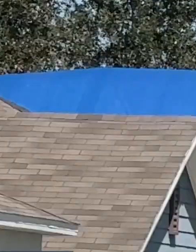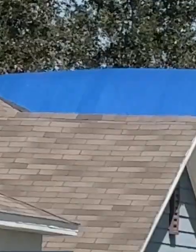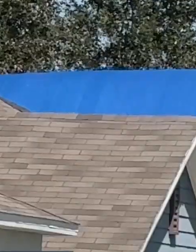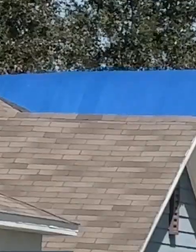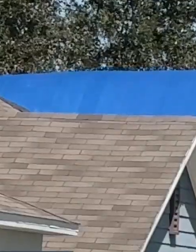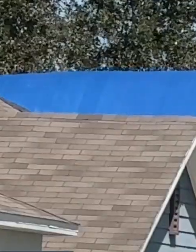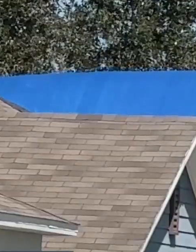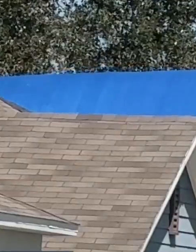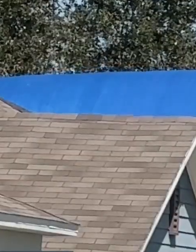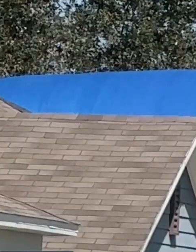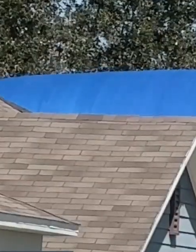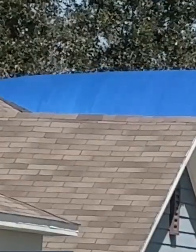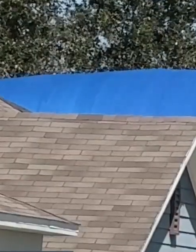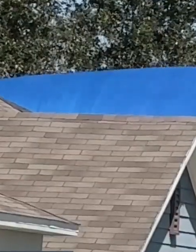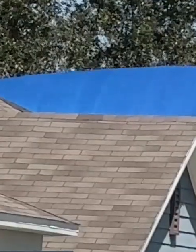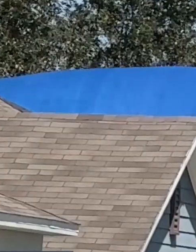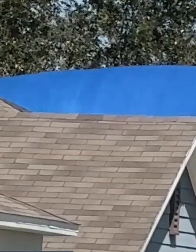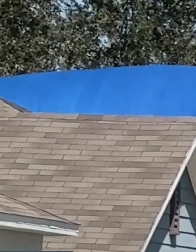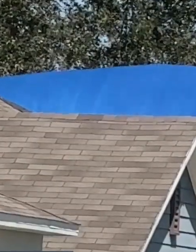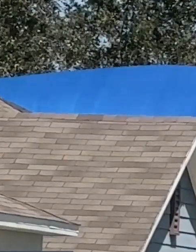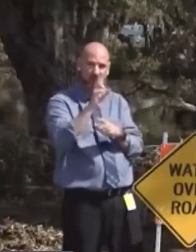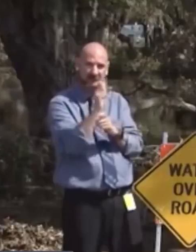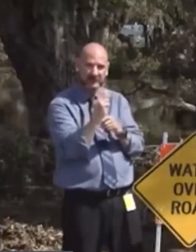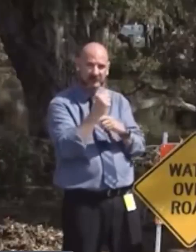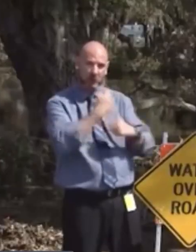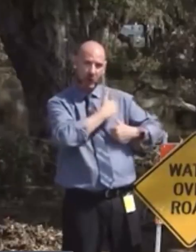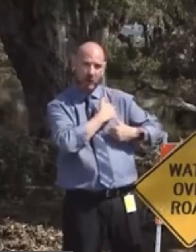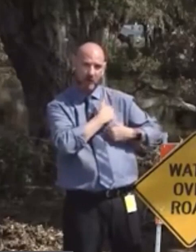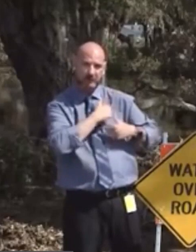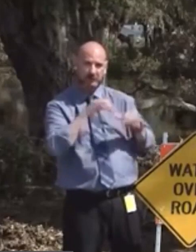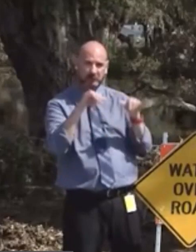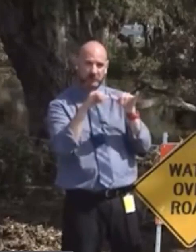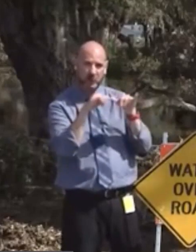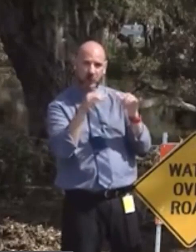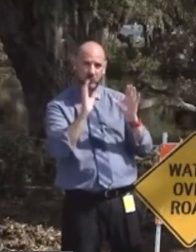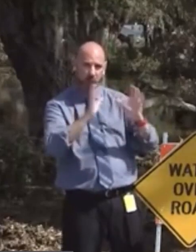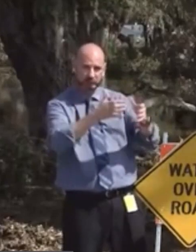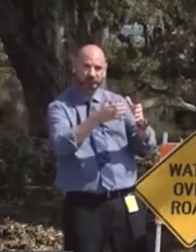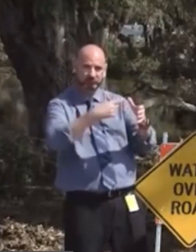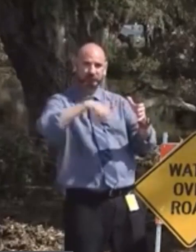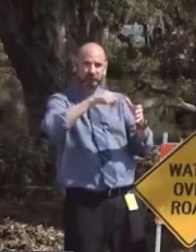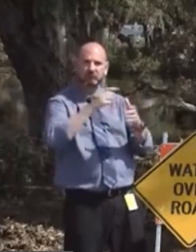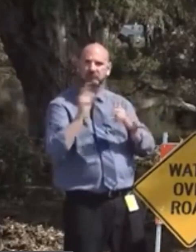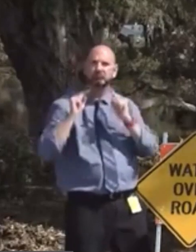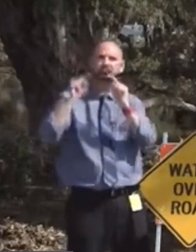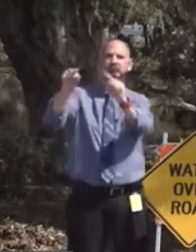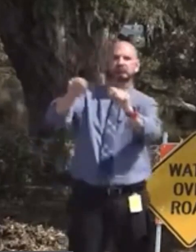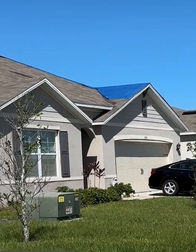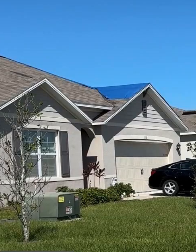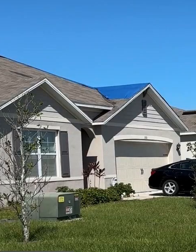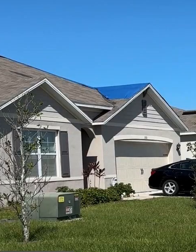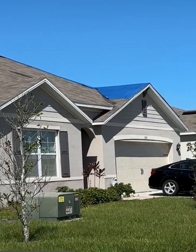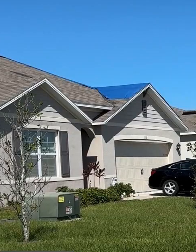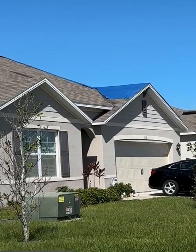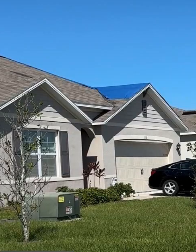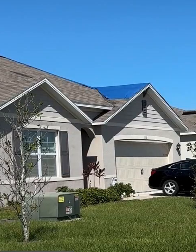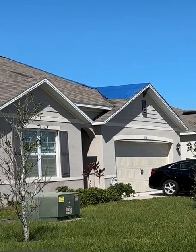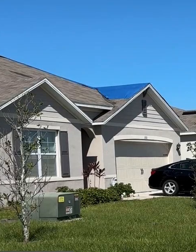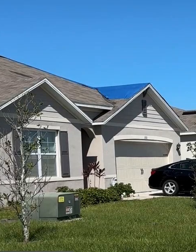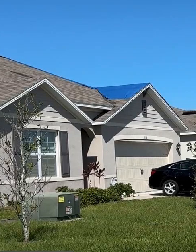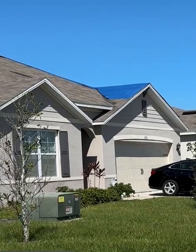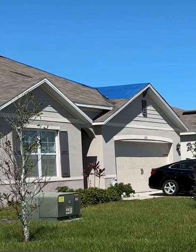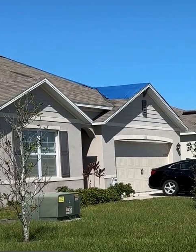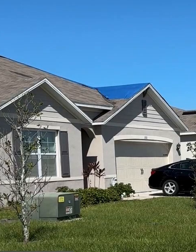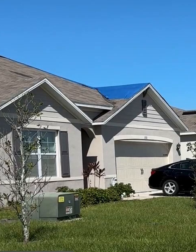y aplicar para que el Cuerpo de Ingenieros del Ejército de los Estados Unidos vaya y lo ayude a colocar una lona en su techo. Este programa está